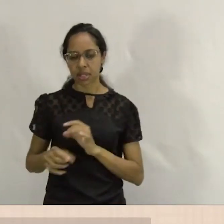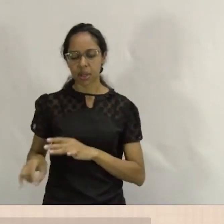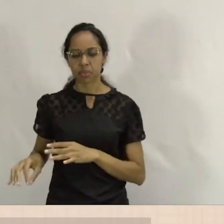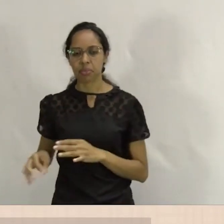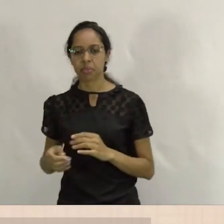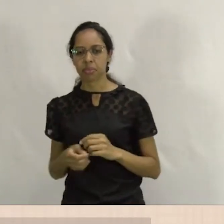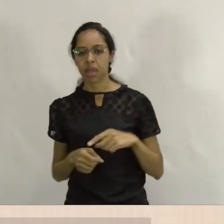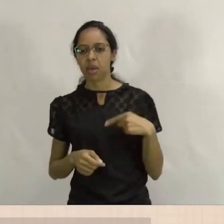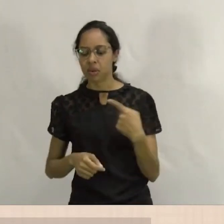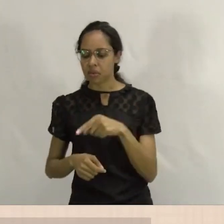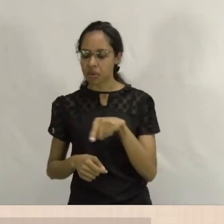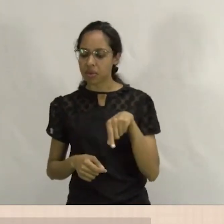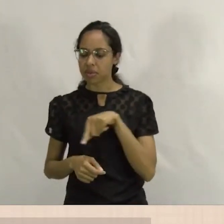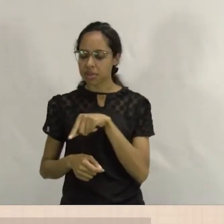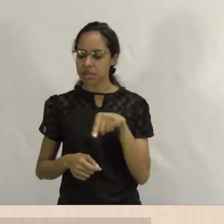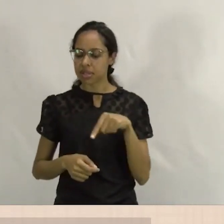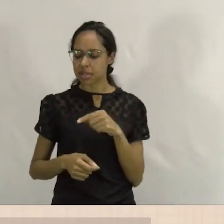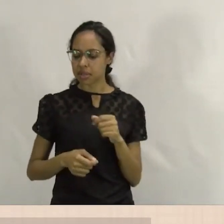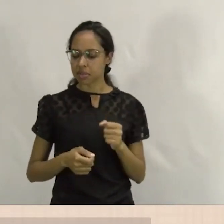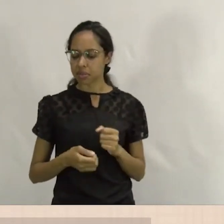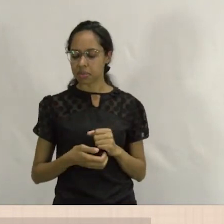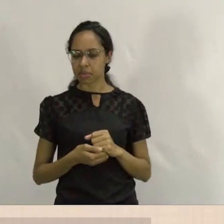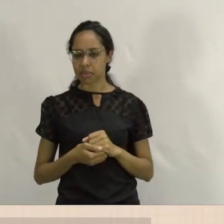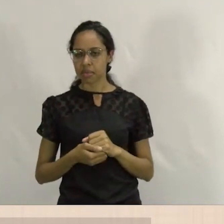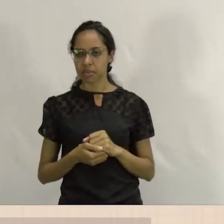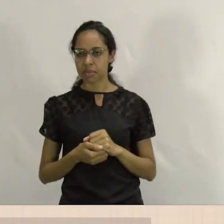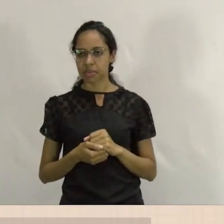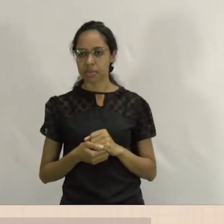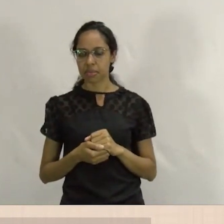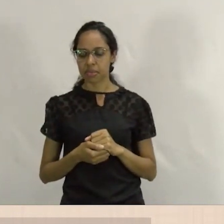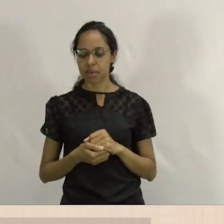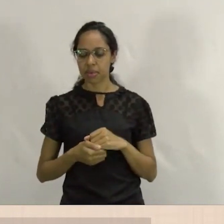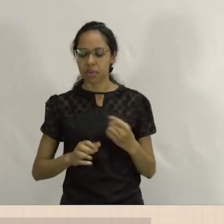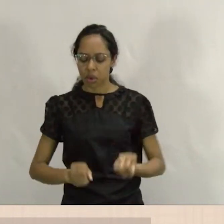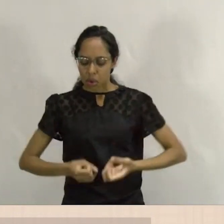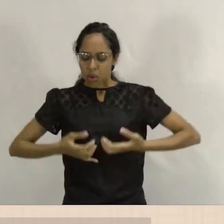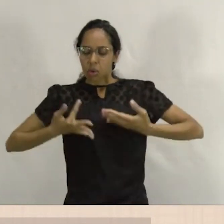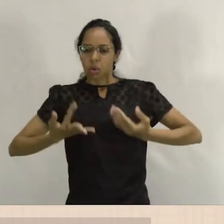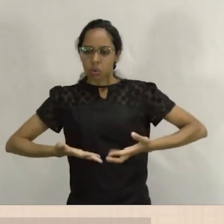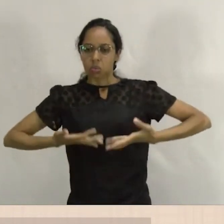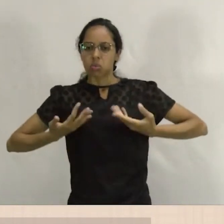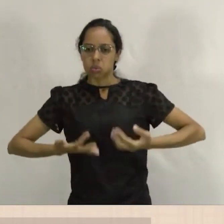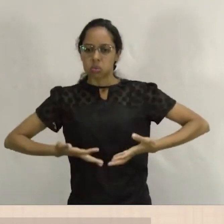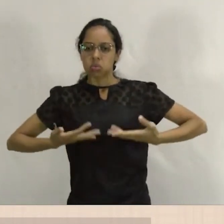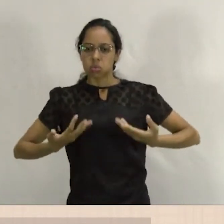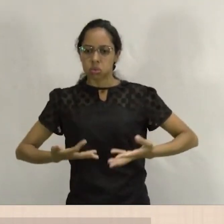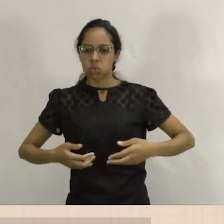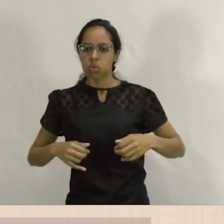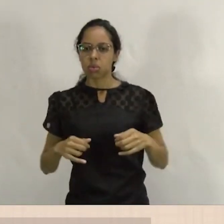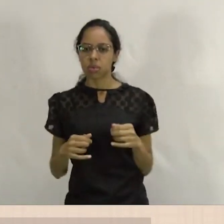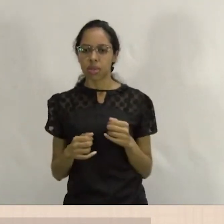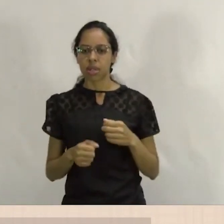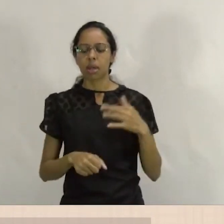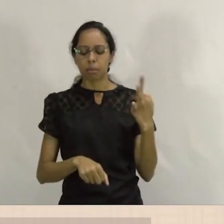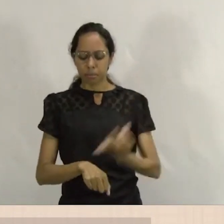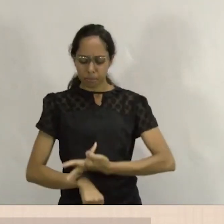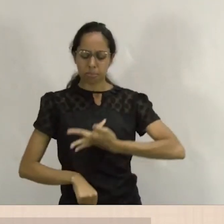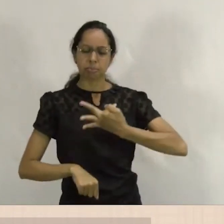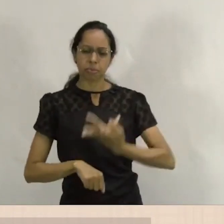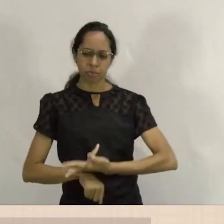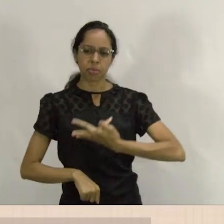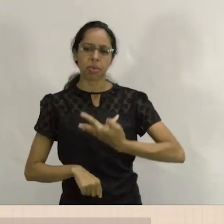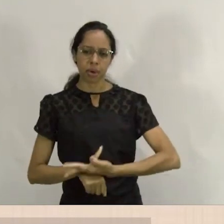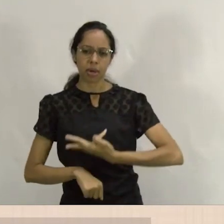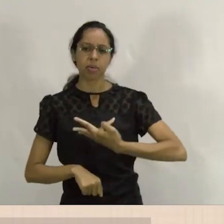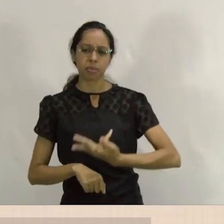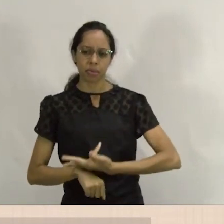suportaste provas por causa do meu nome, e não te deixaste esmorecer. Tenho, porém, contra ti,